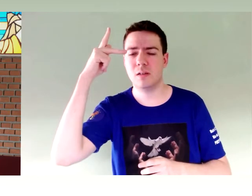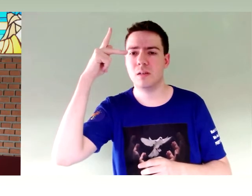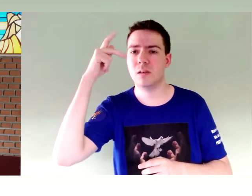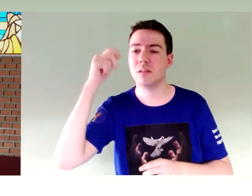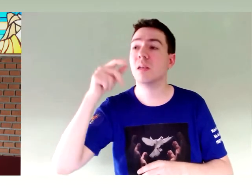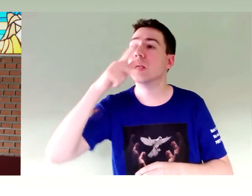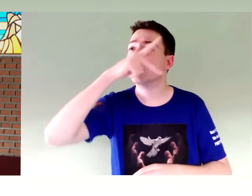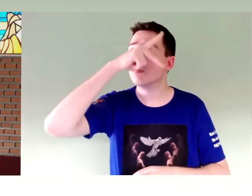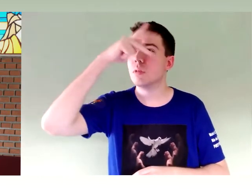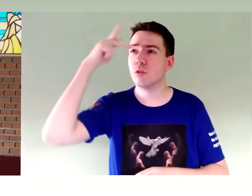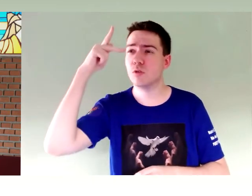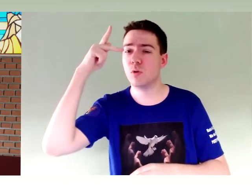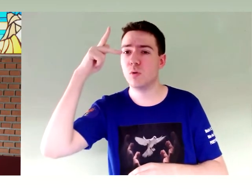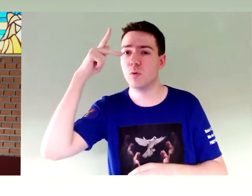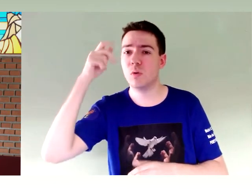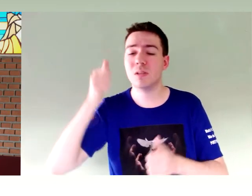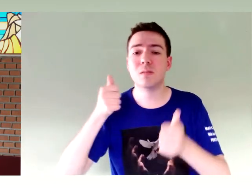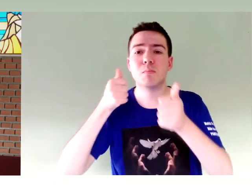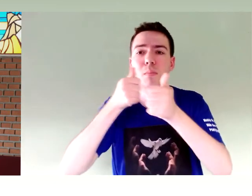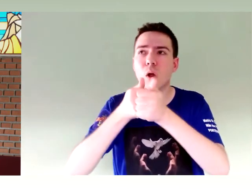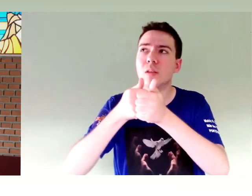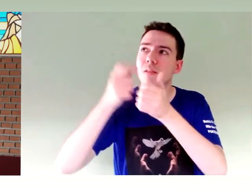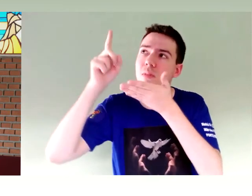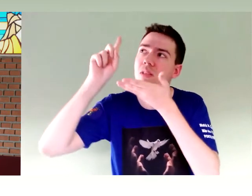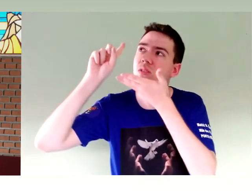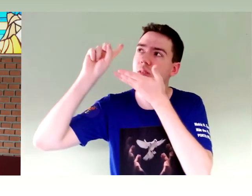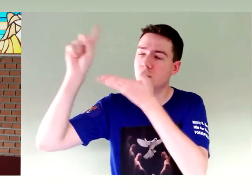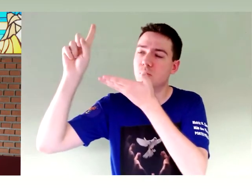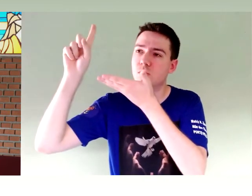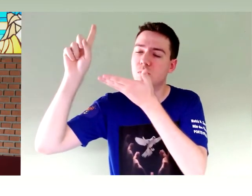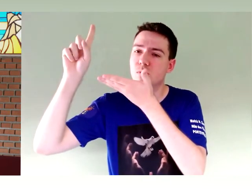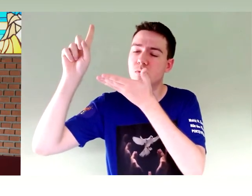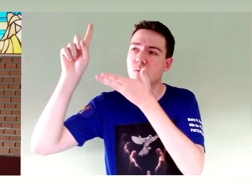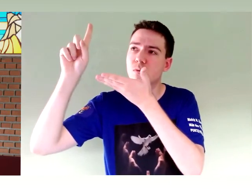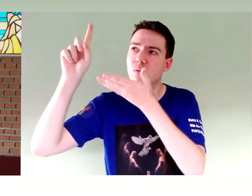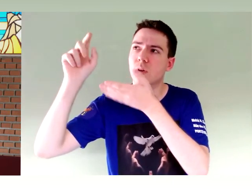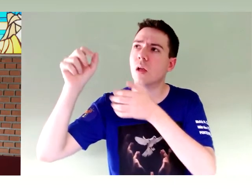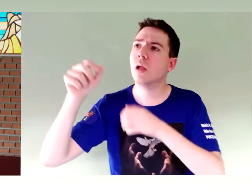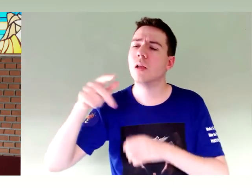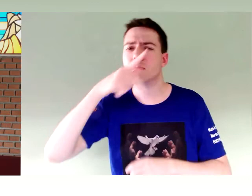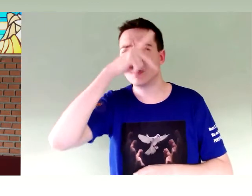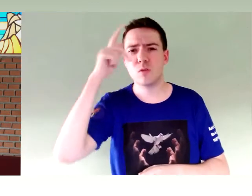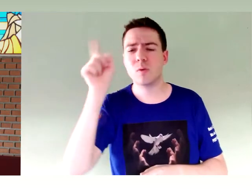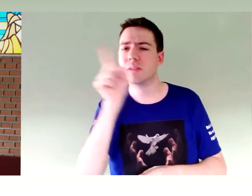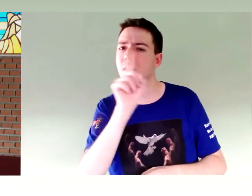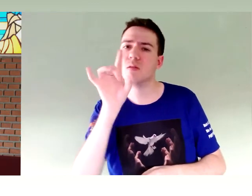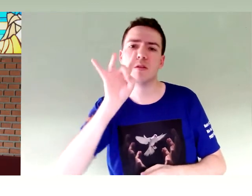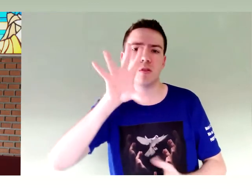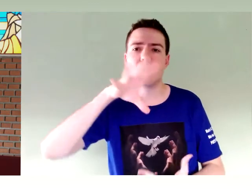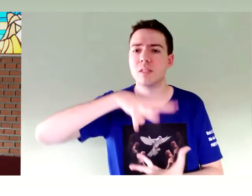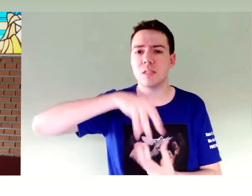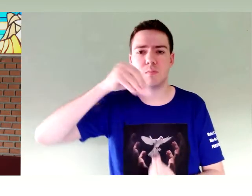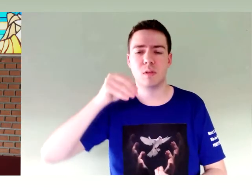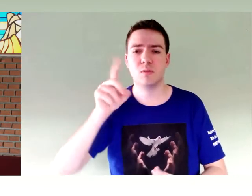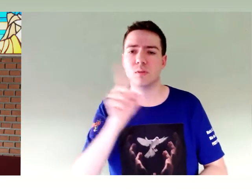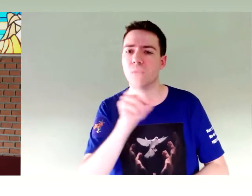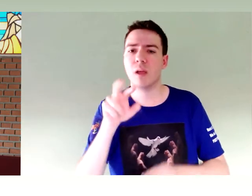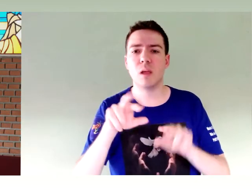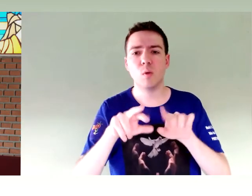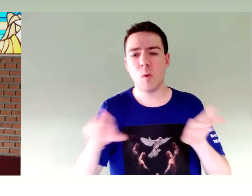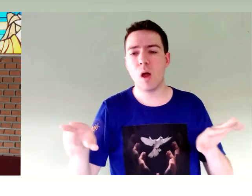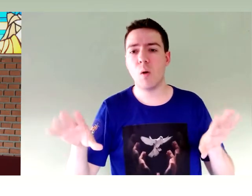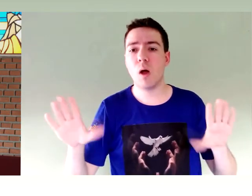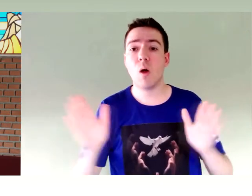que ele se torne familiar a Deus. Uma vez que o homem não é espírito puro, ou seja, não é